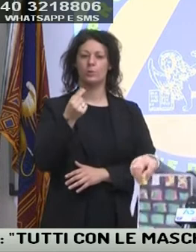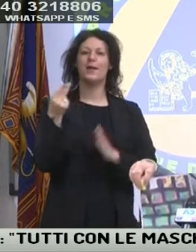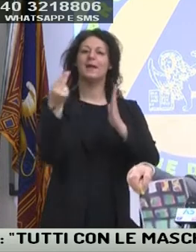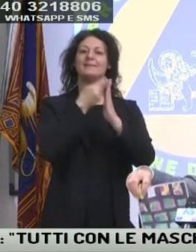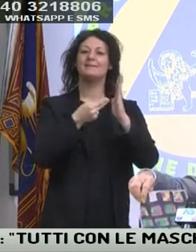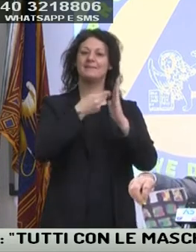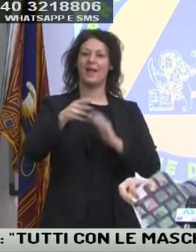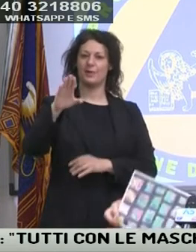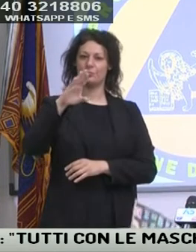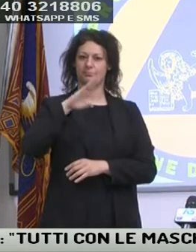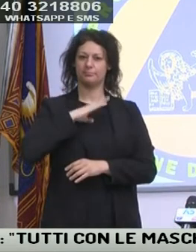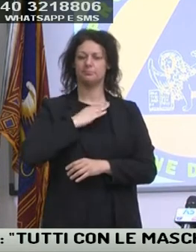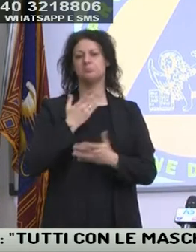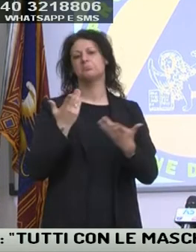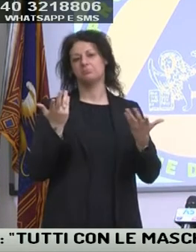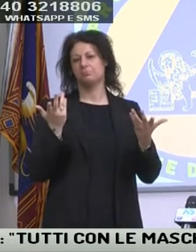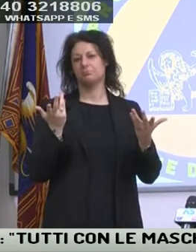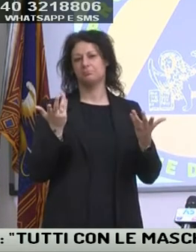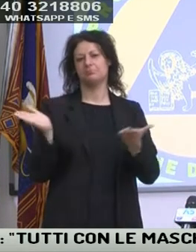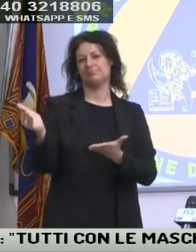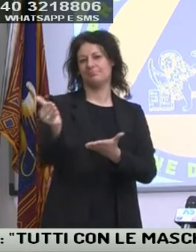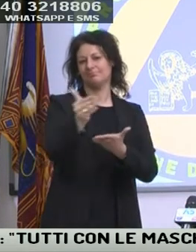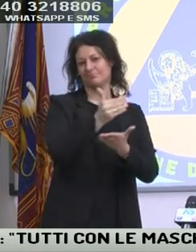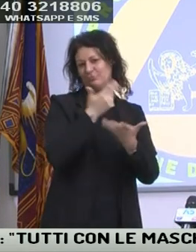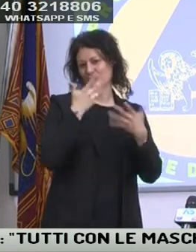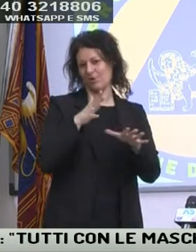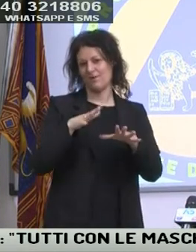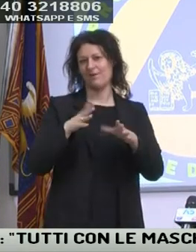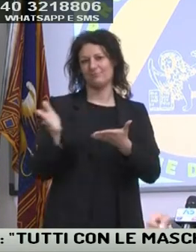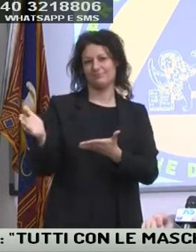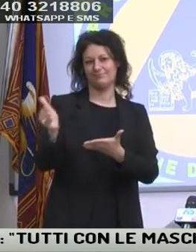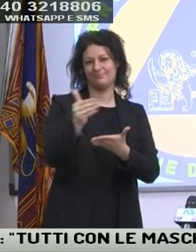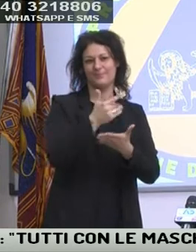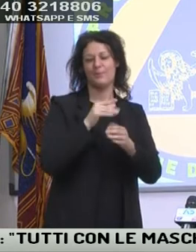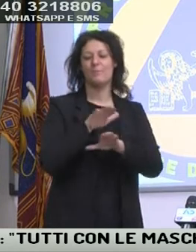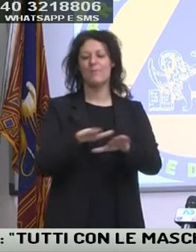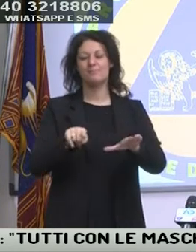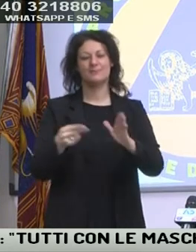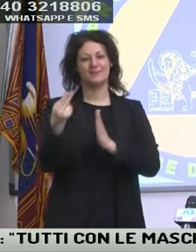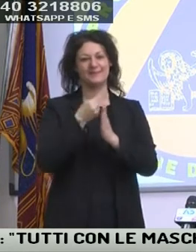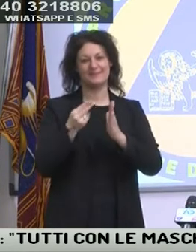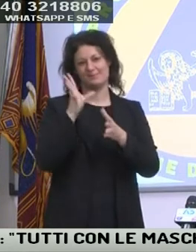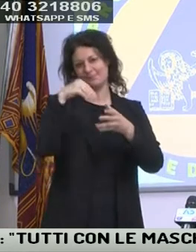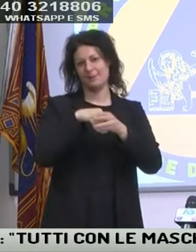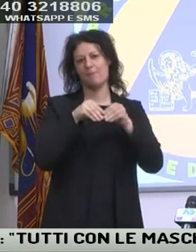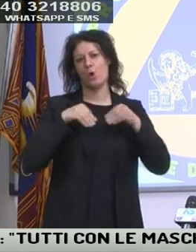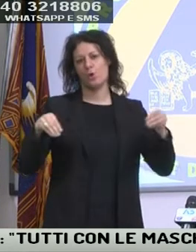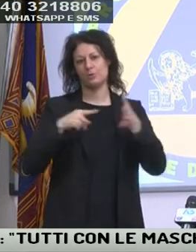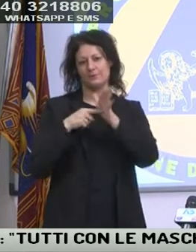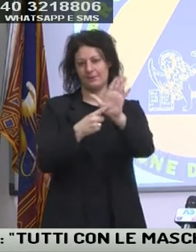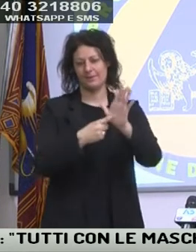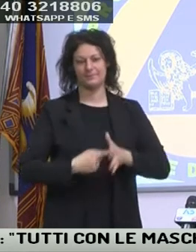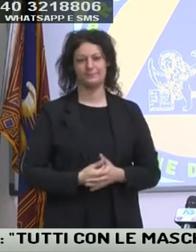che andrà a rimpinguare la raccolta di opere d'arte che abbiamo realizzate dai bimbi per la mostra. E